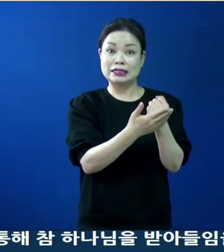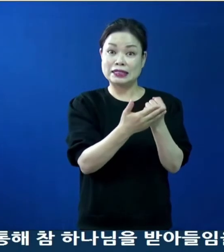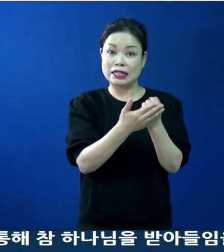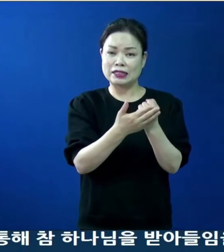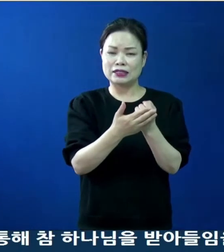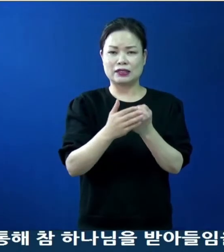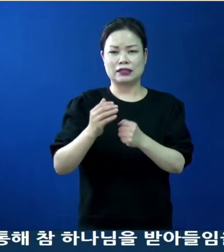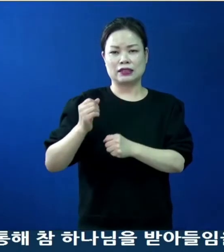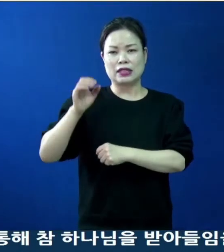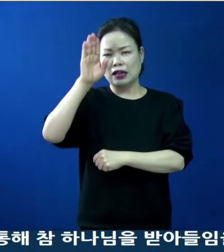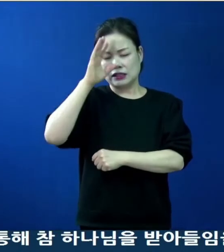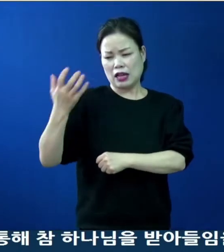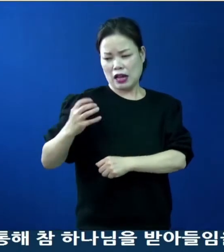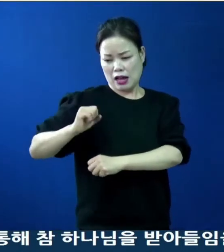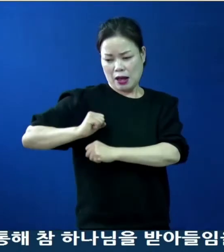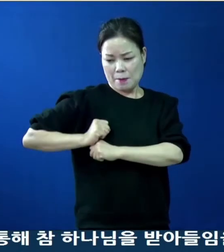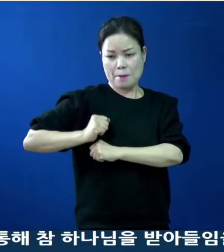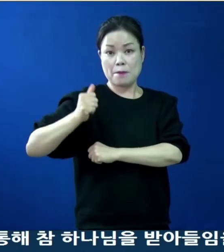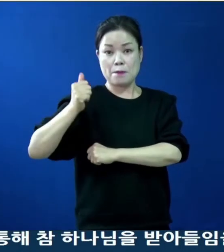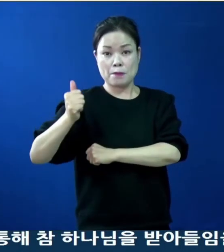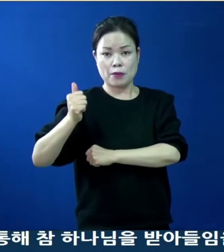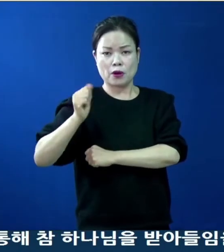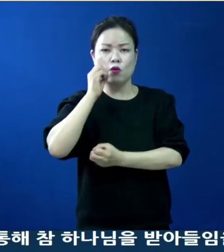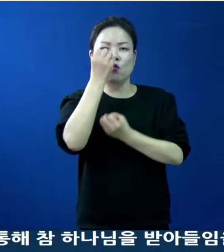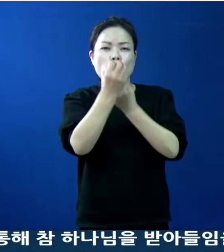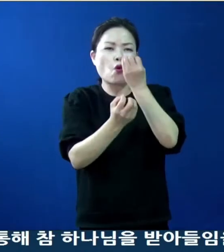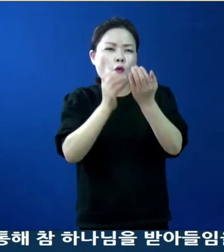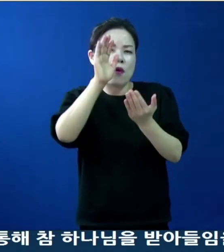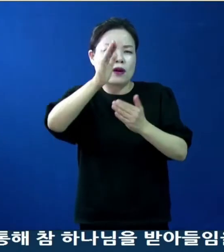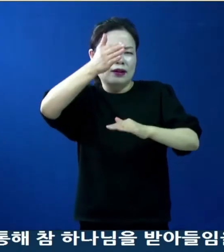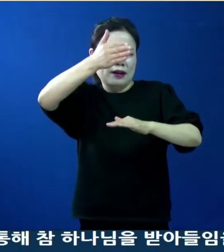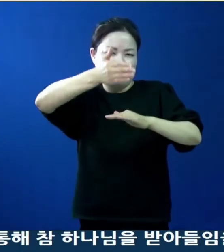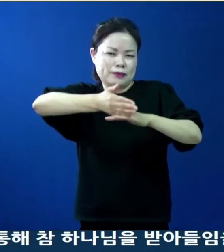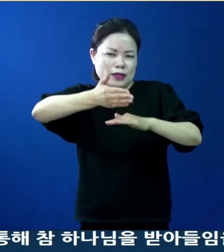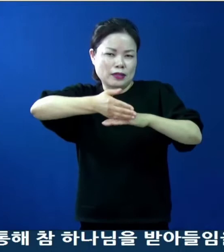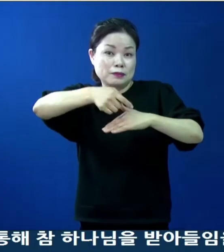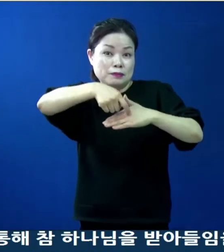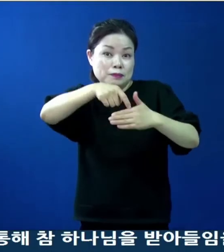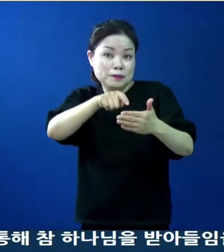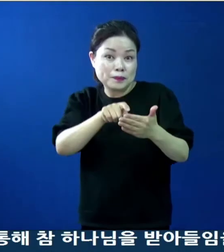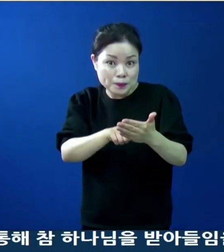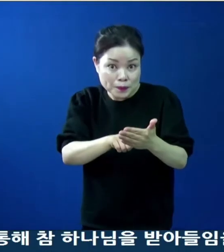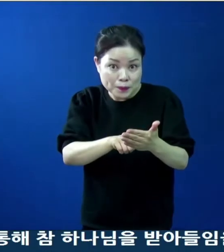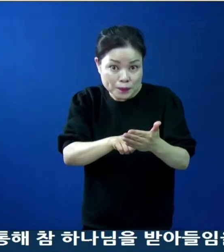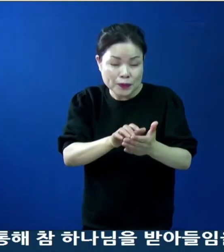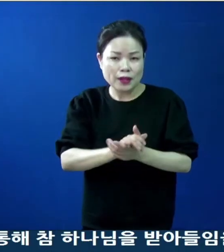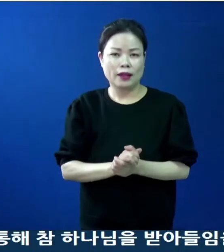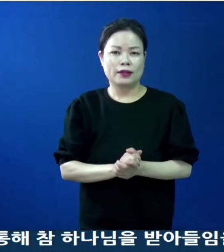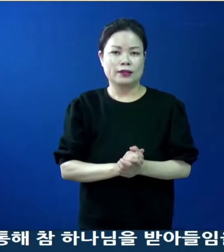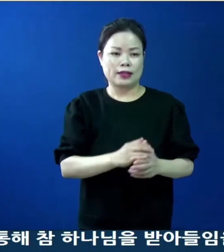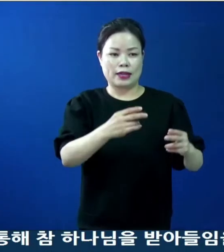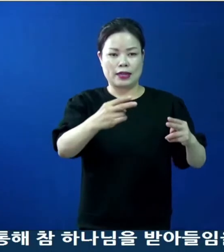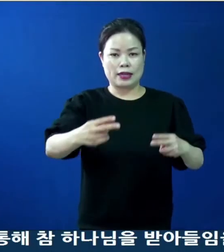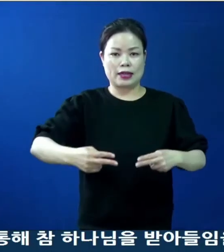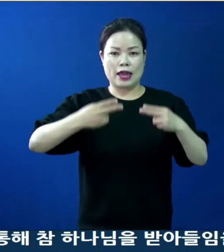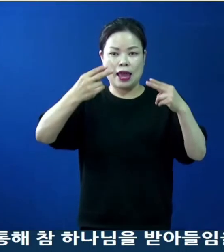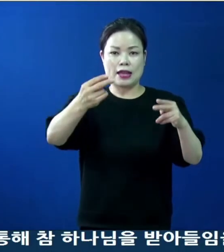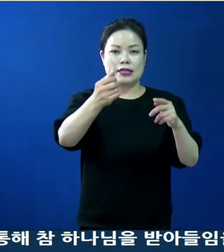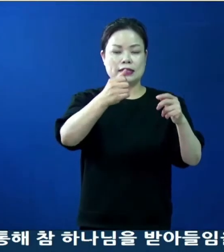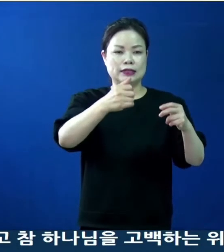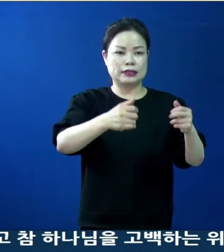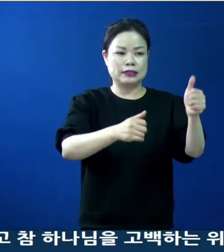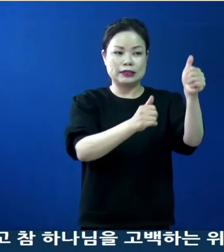입은 나아만은 위대한 고백 이후에 감사의 표시로 15절을 계속 보면 엘리사에게 이